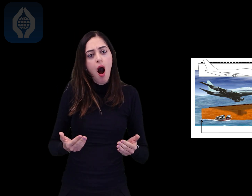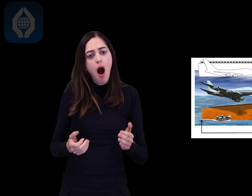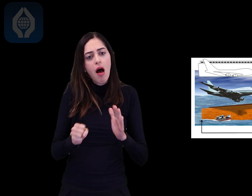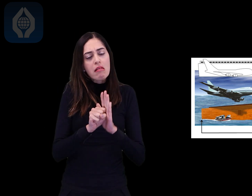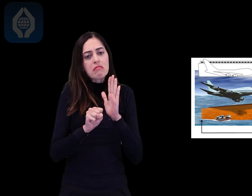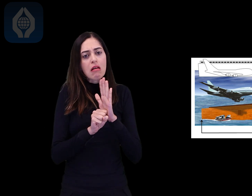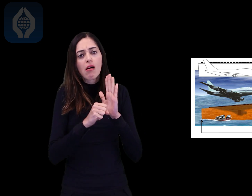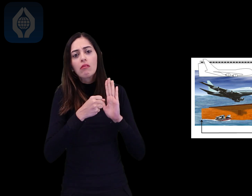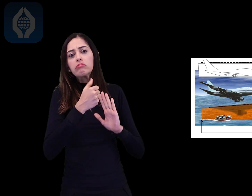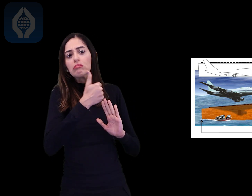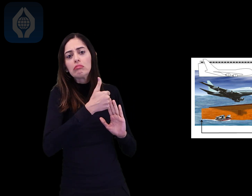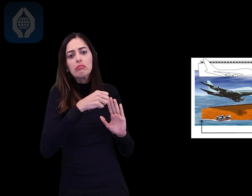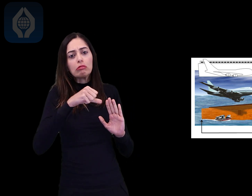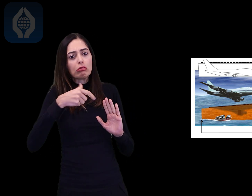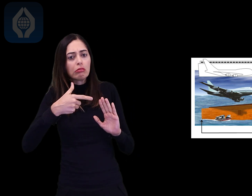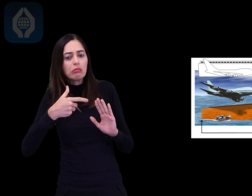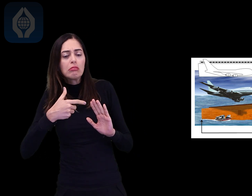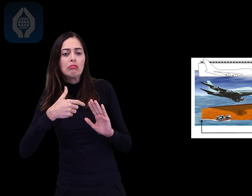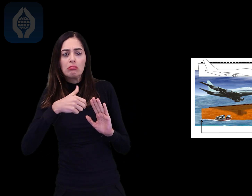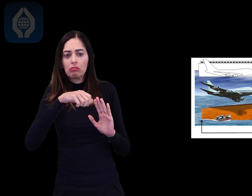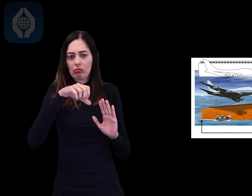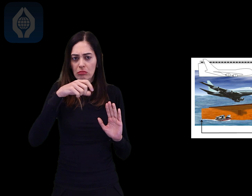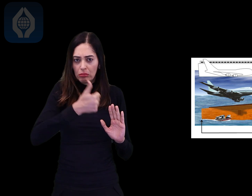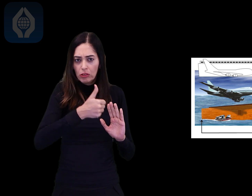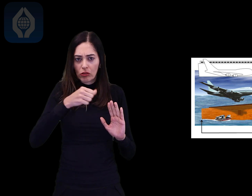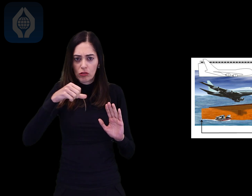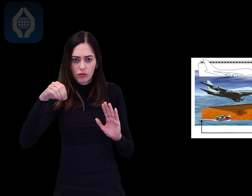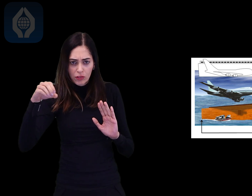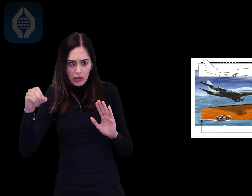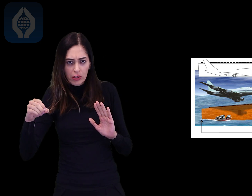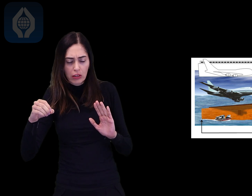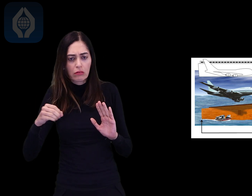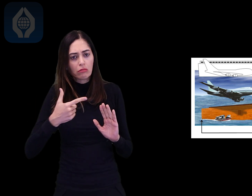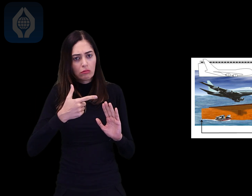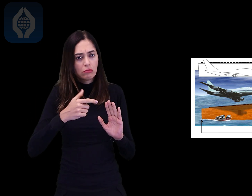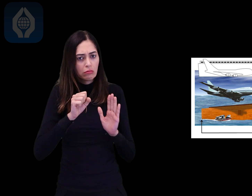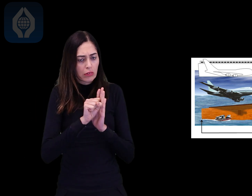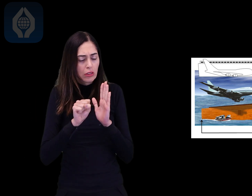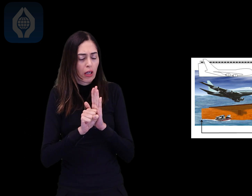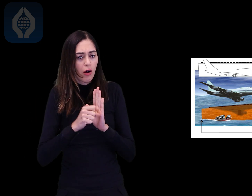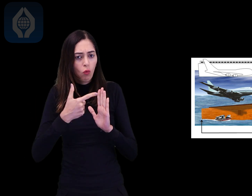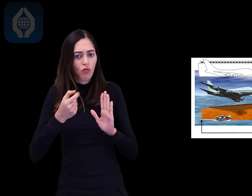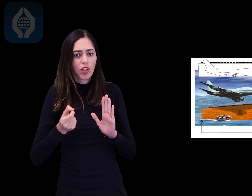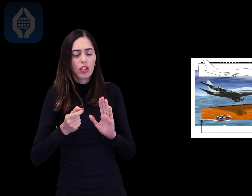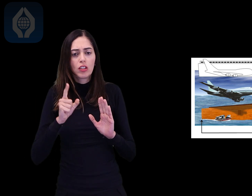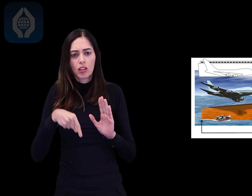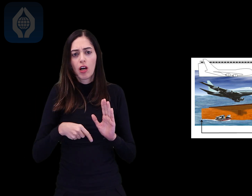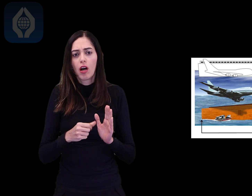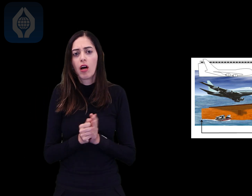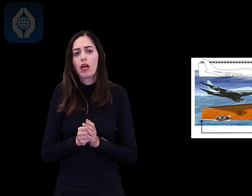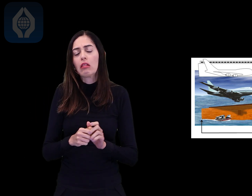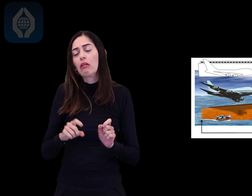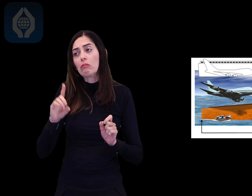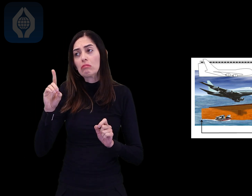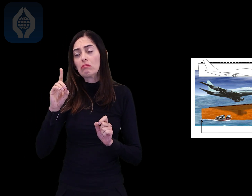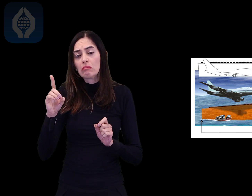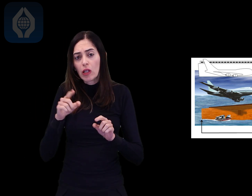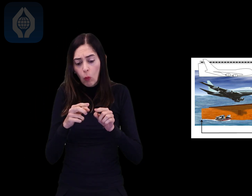universo e estabeleceu as leis que controlam a flutuação. Portanto, não era problema algum para Deus criar um desenho perfeito para